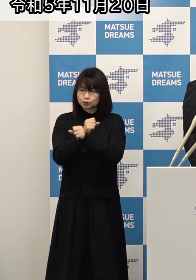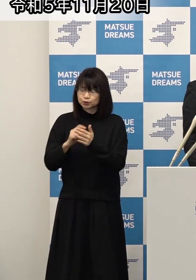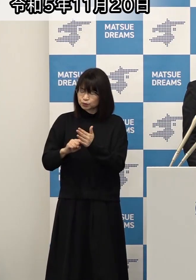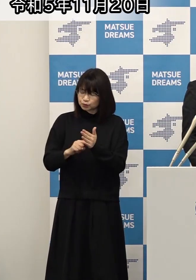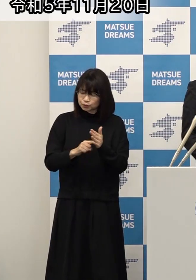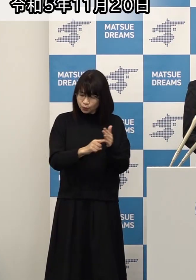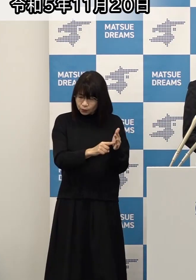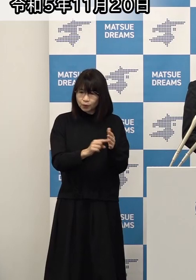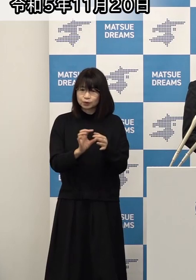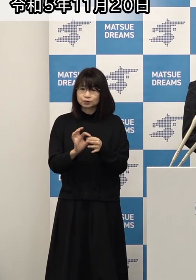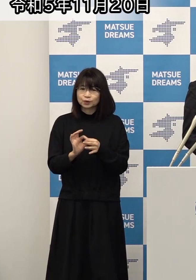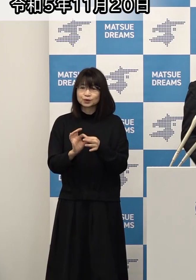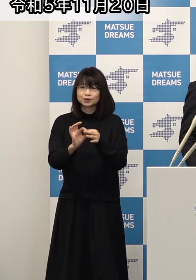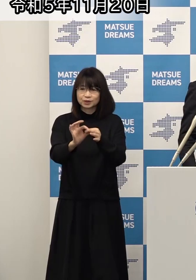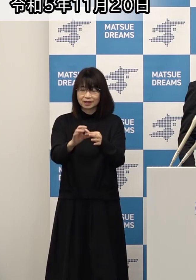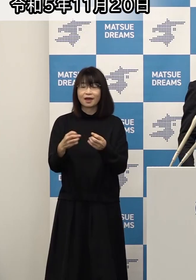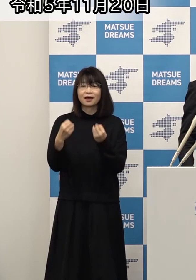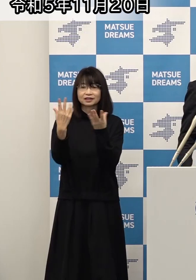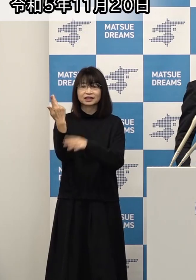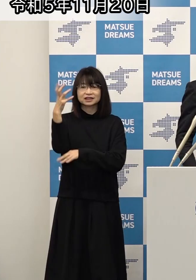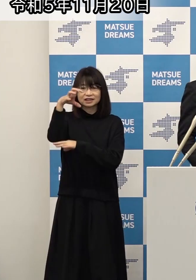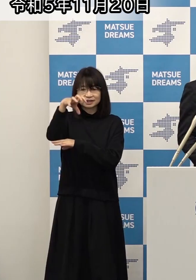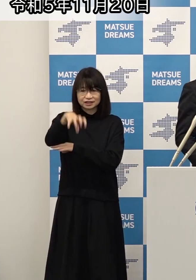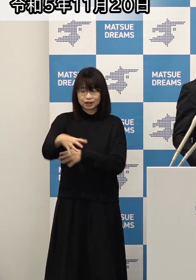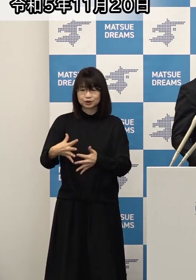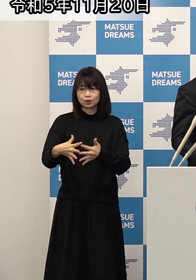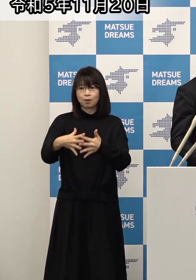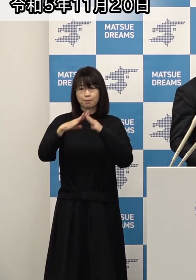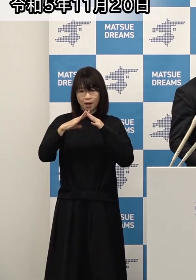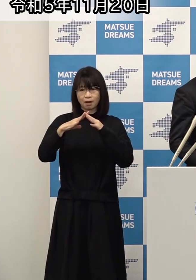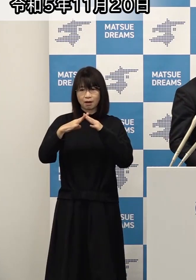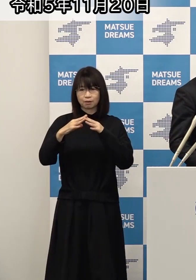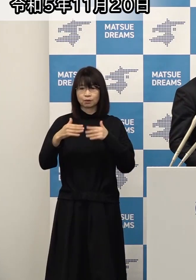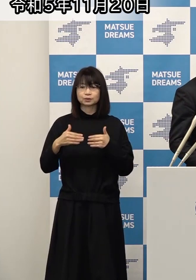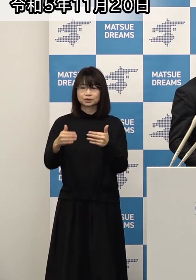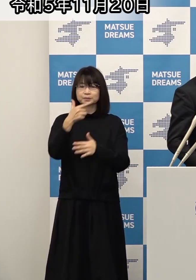も新庁舎建設に臨んでまいりたいと考えております。